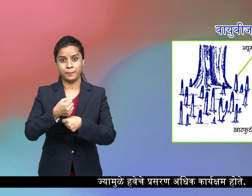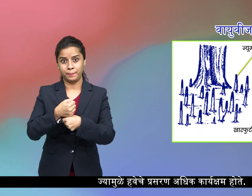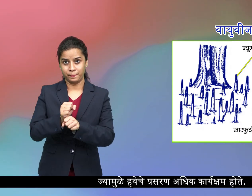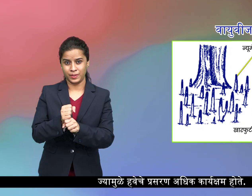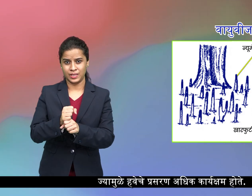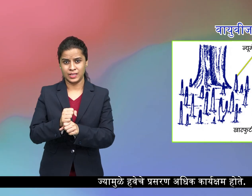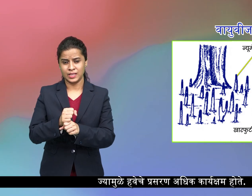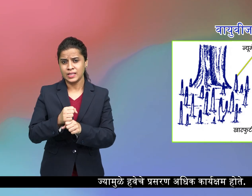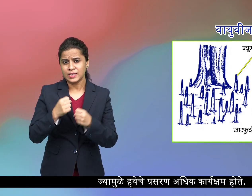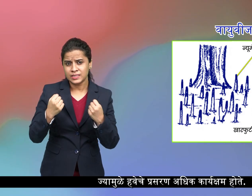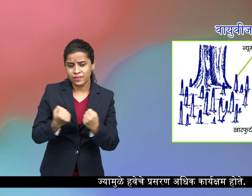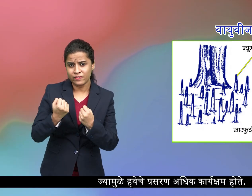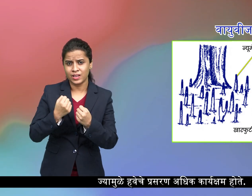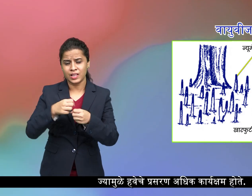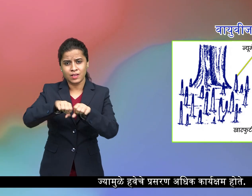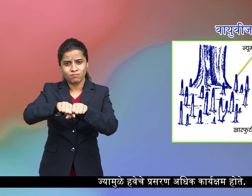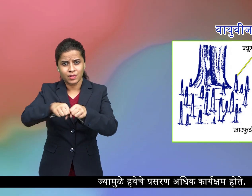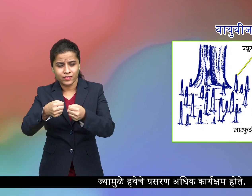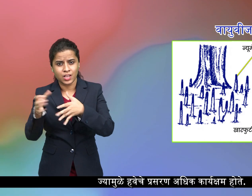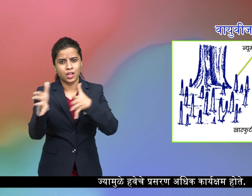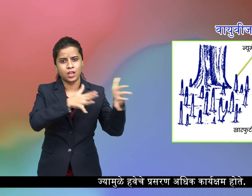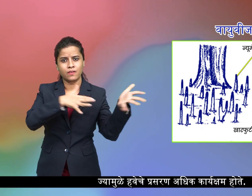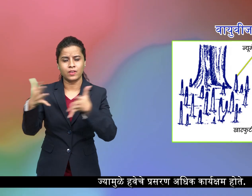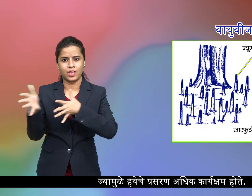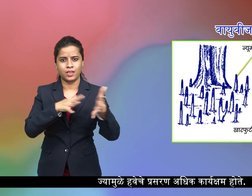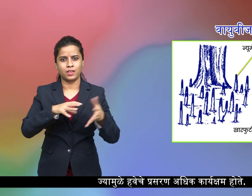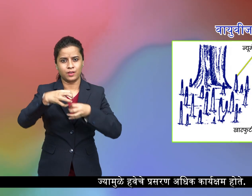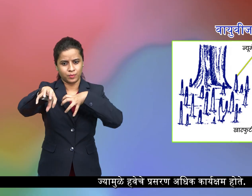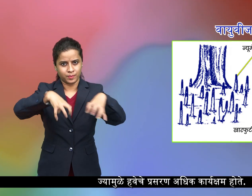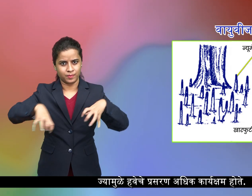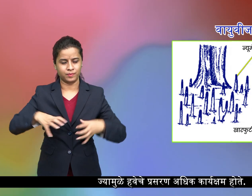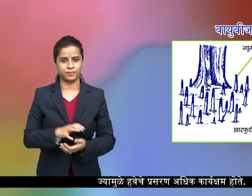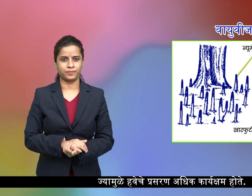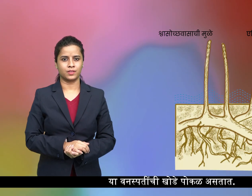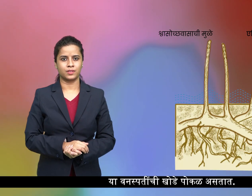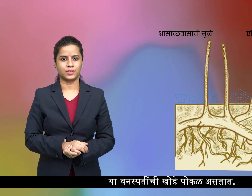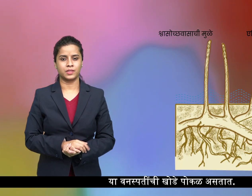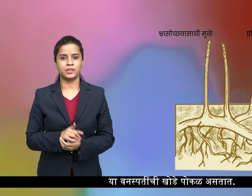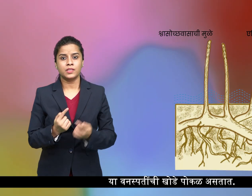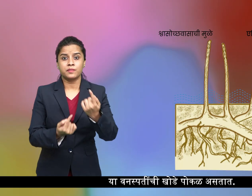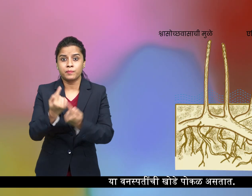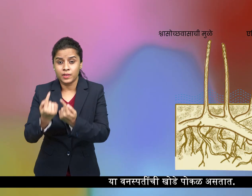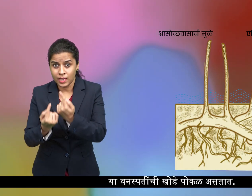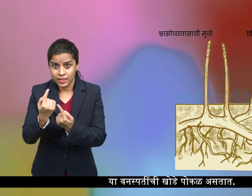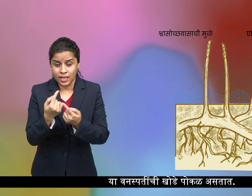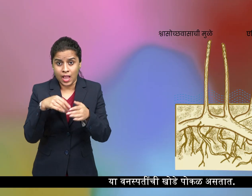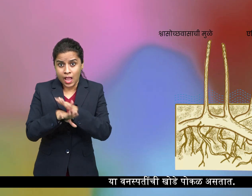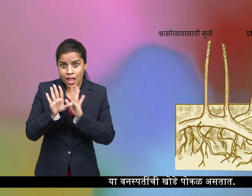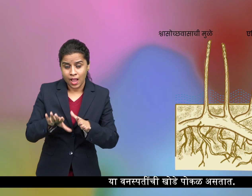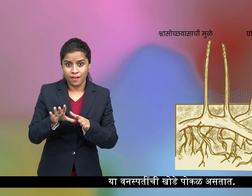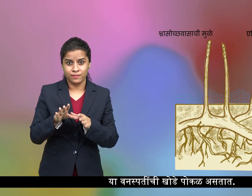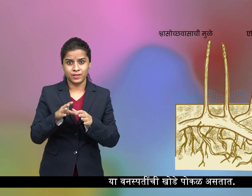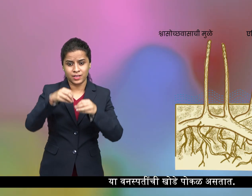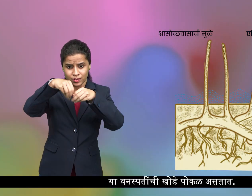ज्यामुळे हवेचे प्रसरण अधिक कार्यक्षम होते या वनस्पतींची खोडे पोकळ असतात.